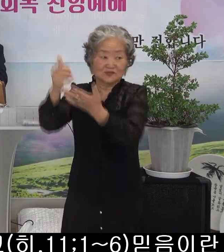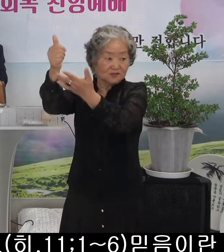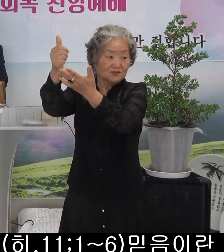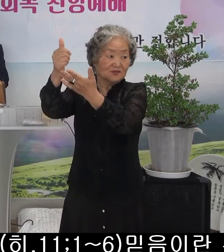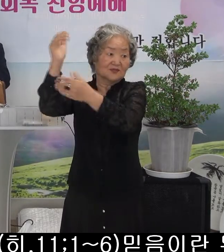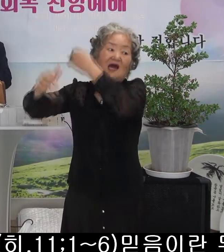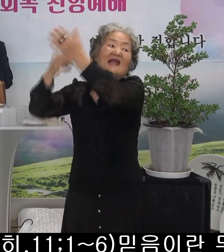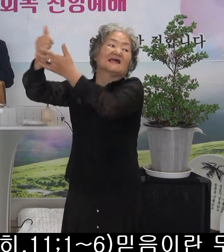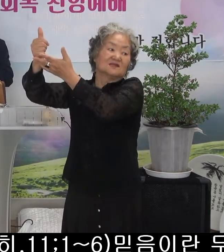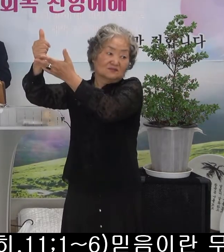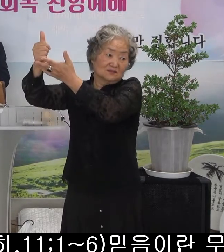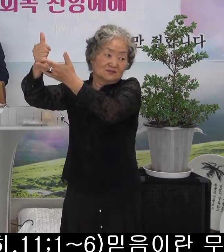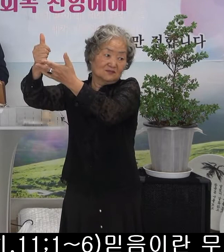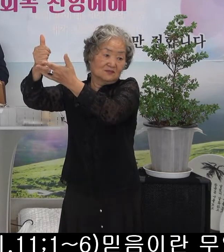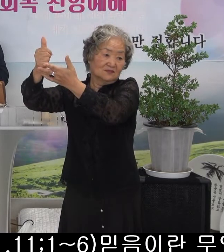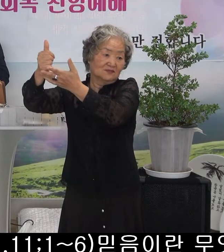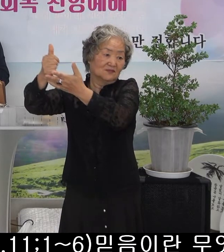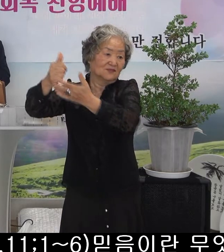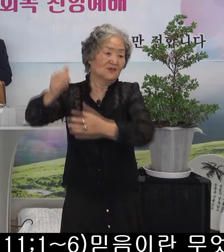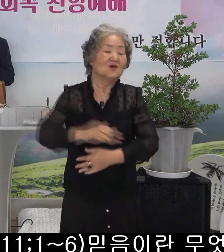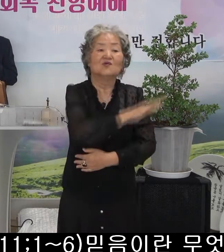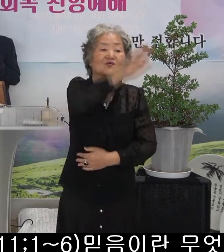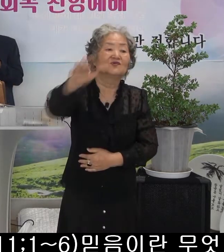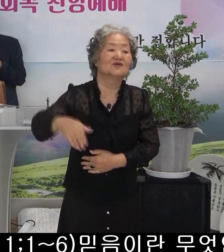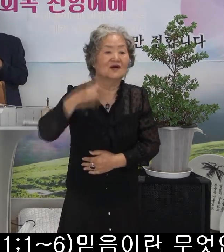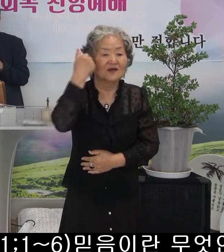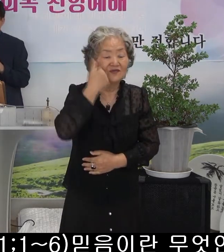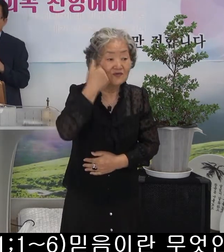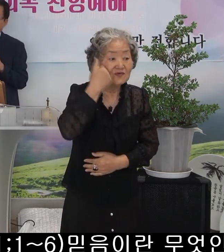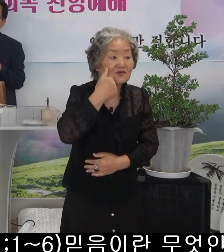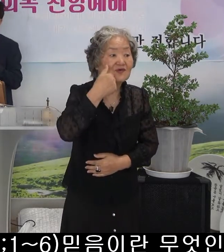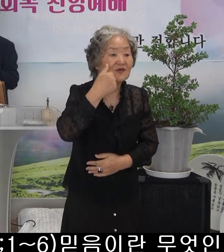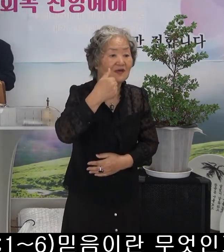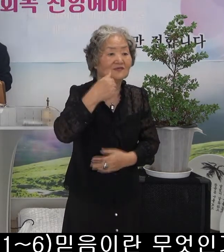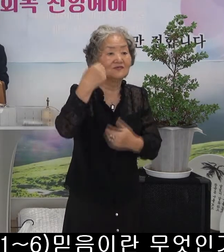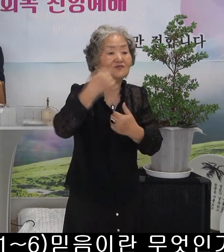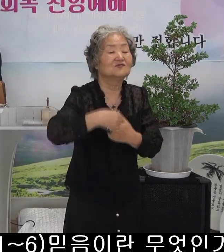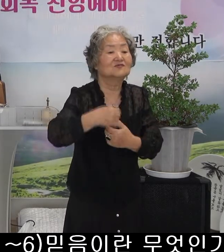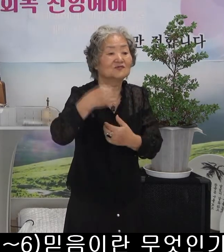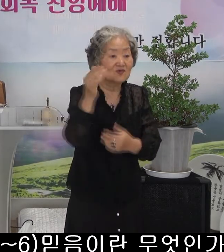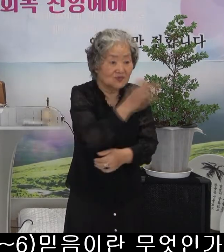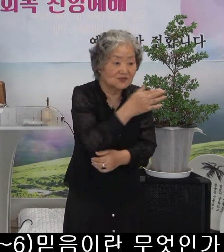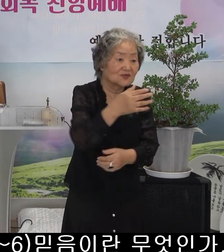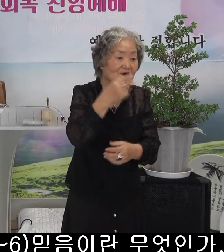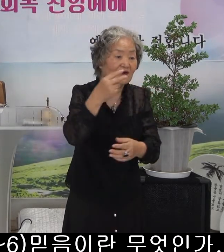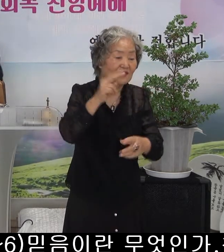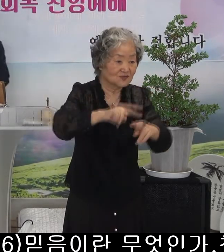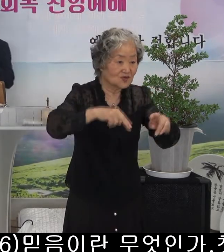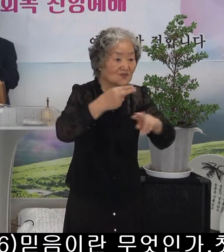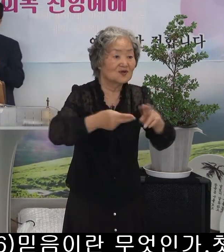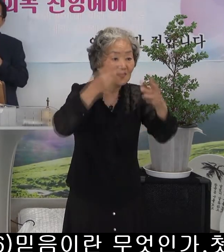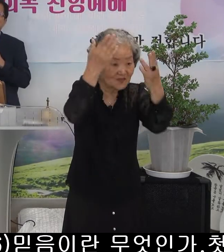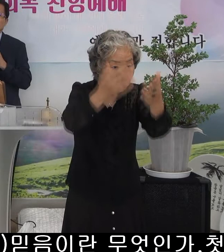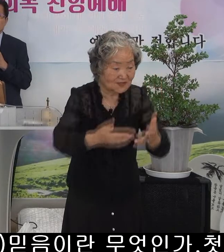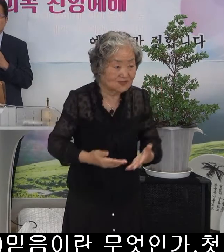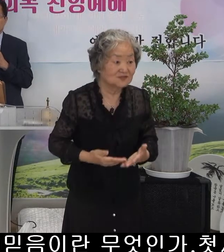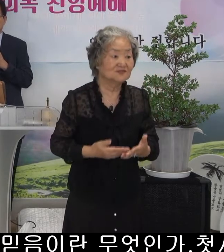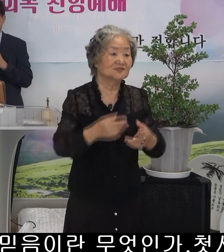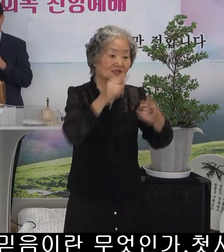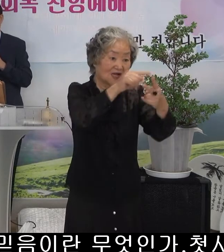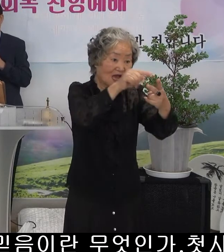것이죠. 그래서 누구에게 선물을 받았던 그 선물 주신 분에 감사해서 잘 먹든지 아니면 잘 사용하는 것이